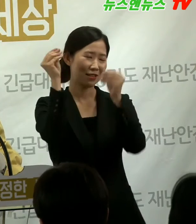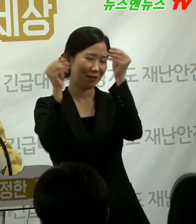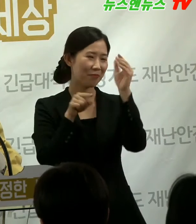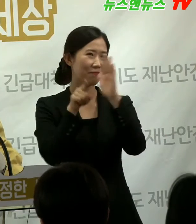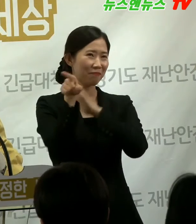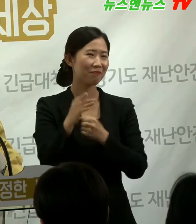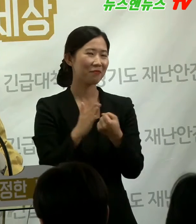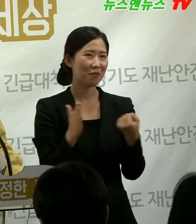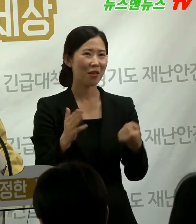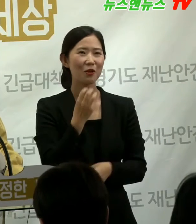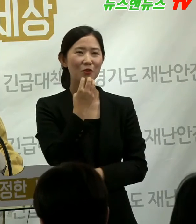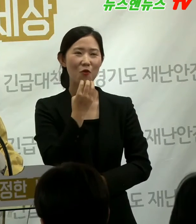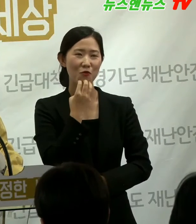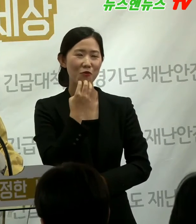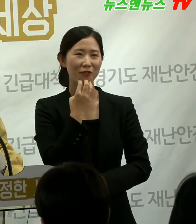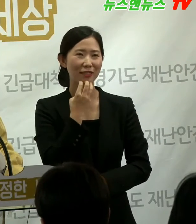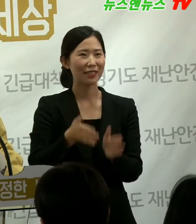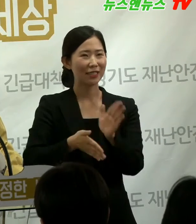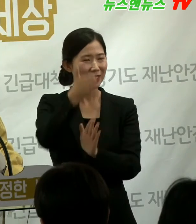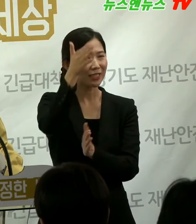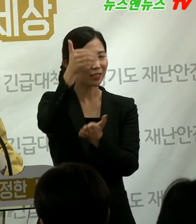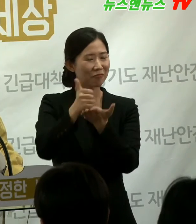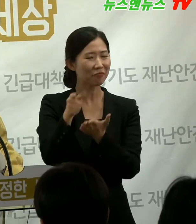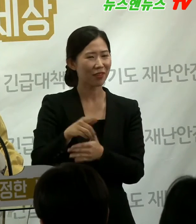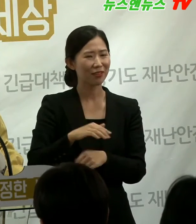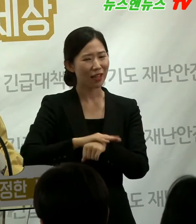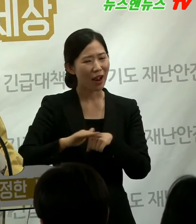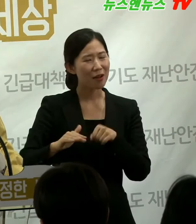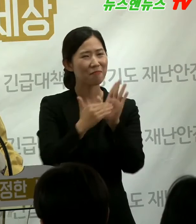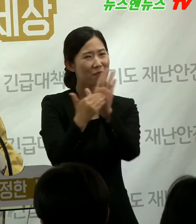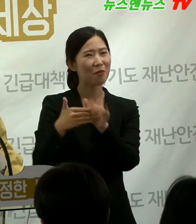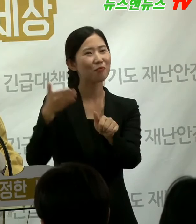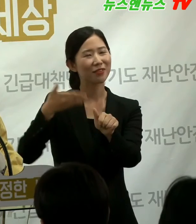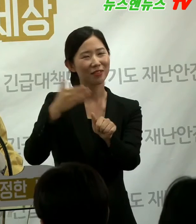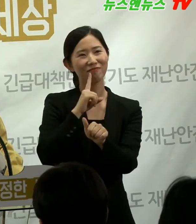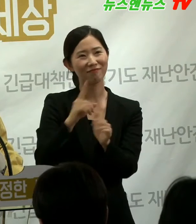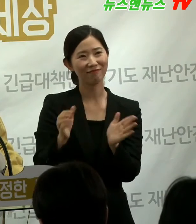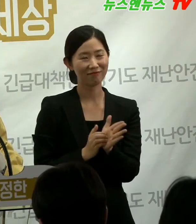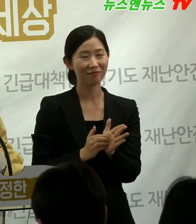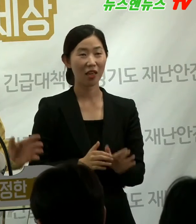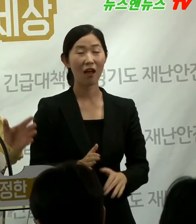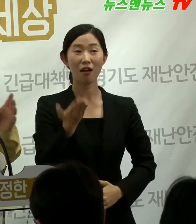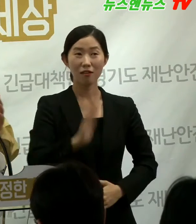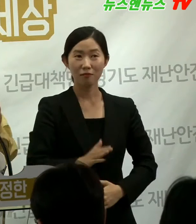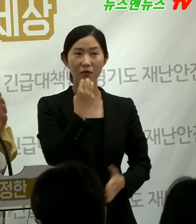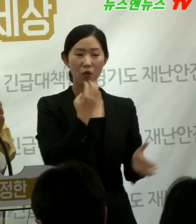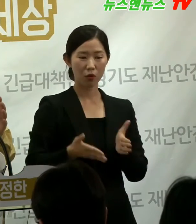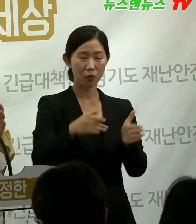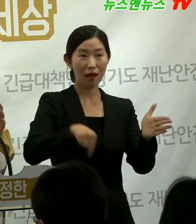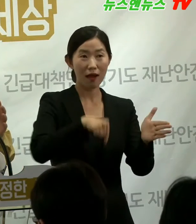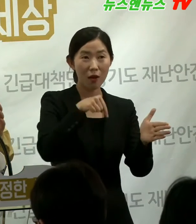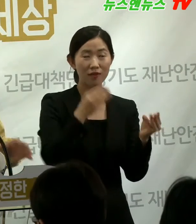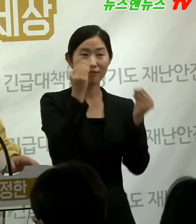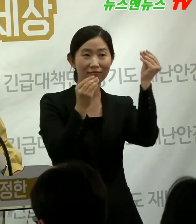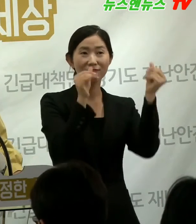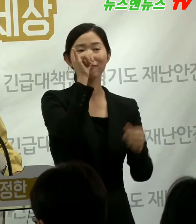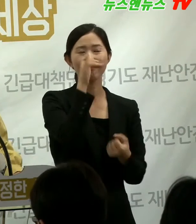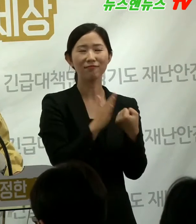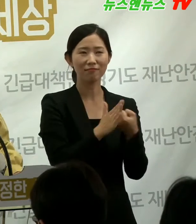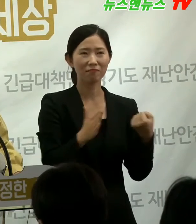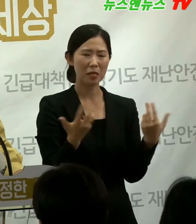대통령께서 함께한 회의에서 농담상 말씀을 드렸는데 경기도에도 뭐 있긴 있기 때문에 거기도 좀 밀접 접촉도 좀